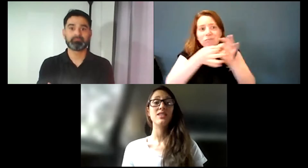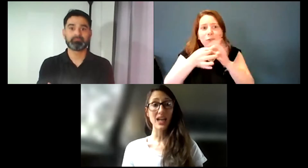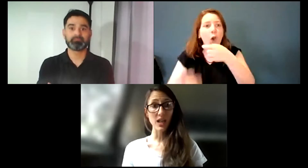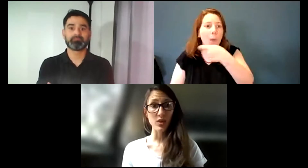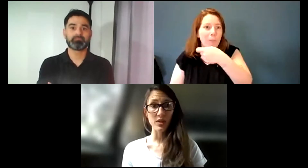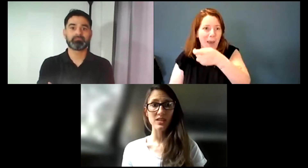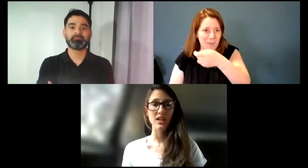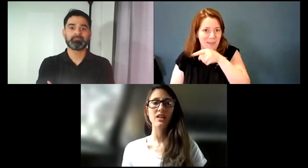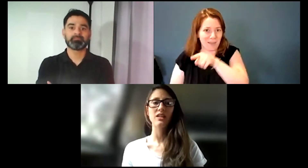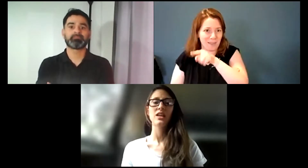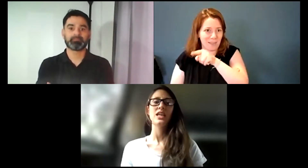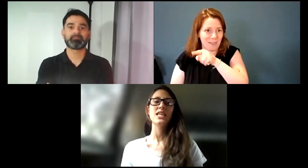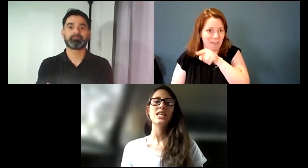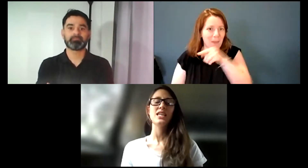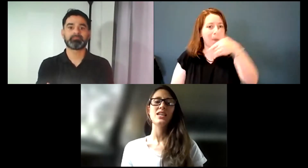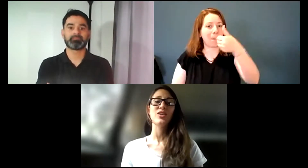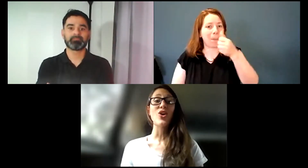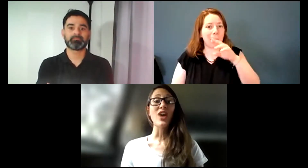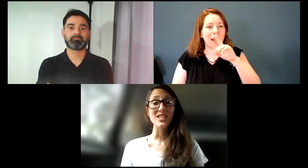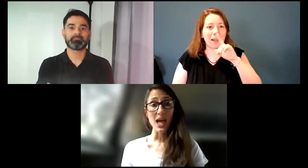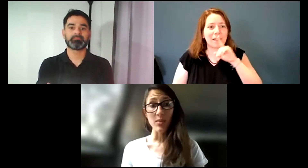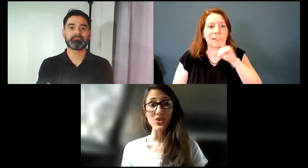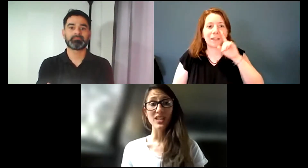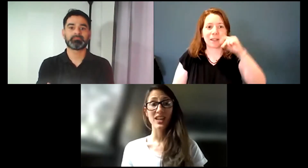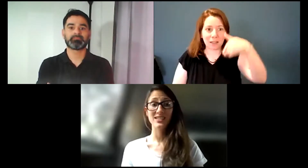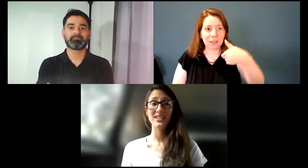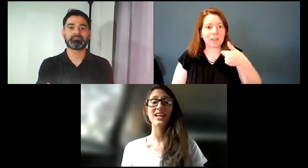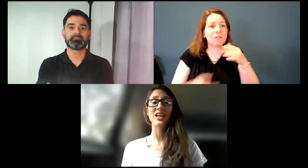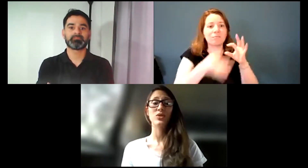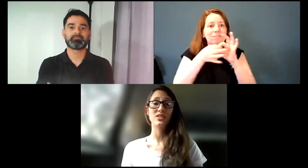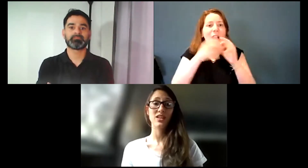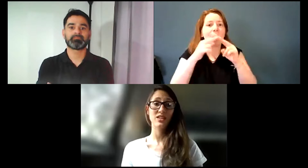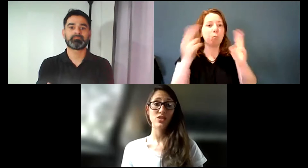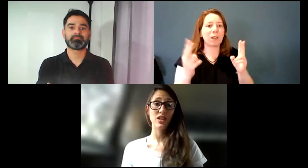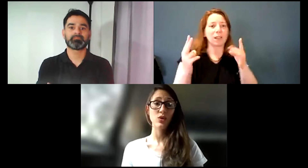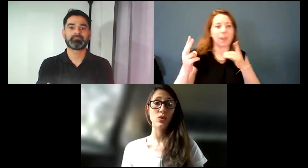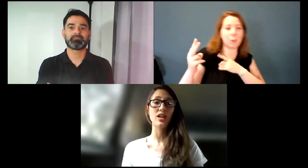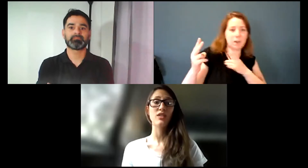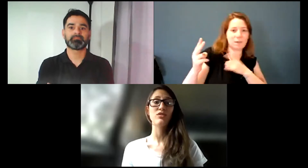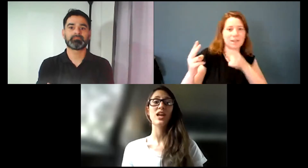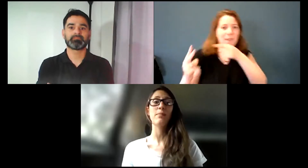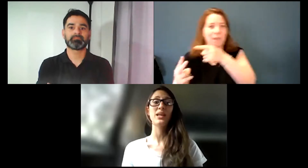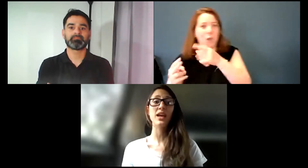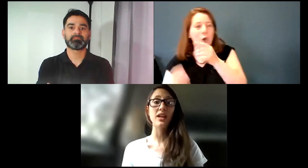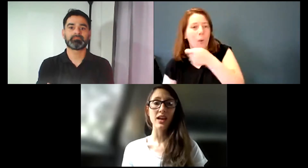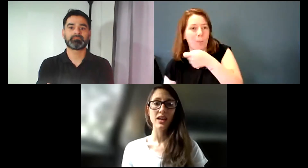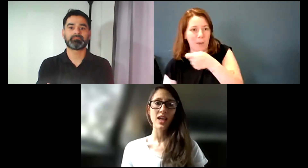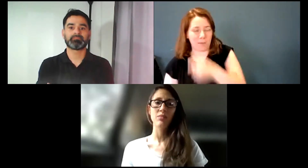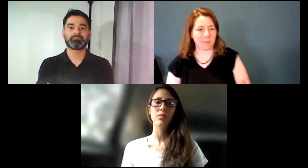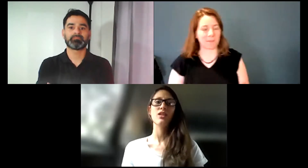en la universidad, y no nos cansamos de decir que la Universidad Nacional de Hurlingham fue la primera que en medio de